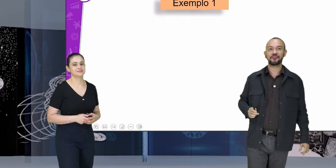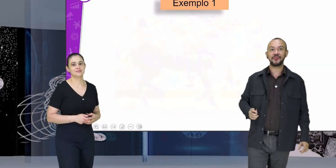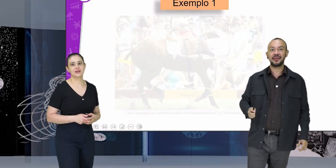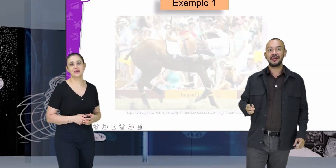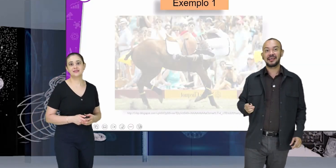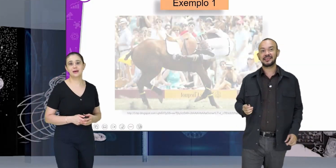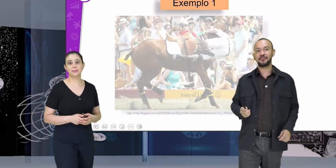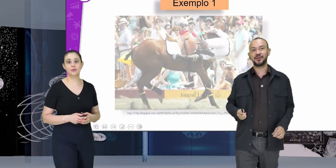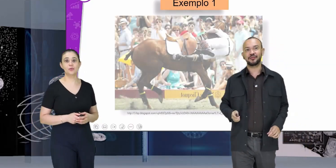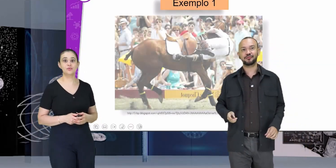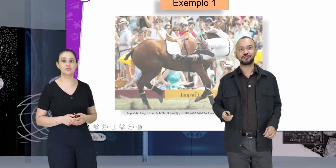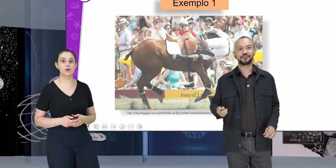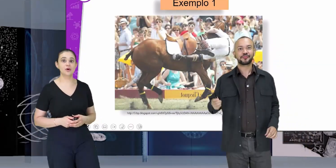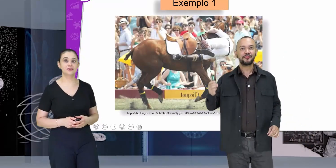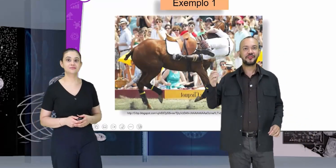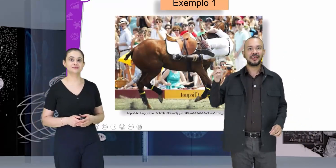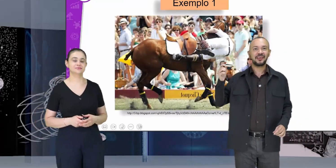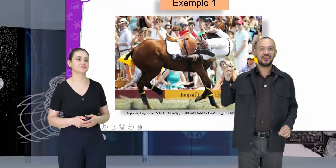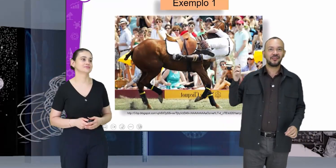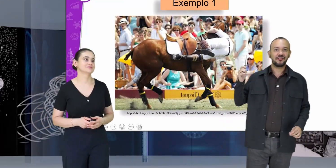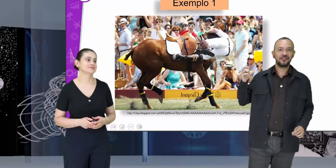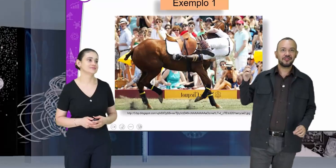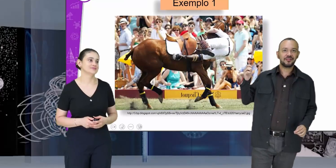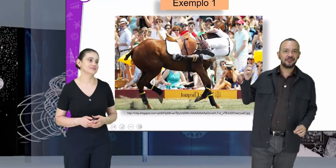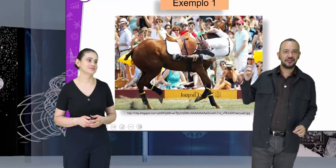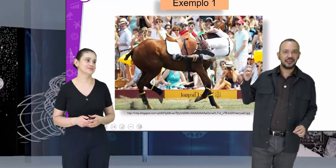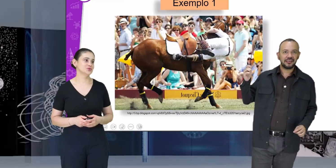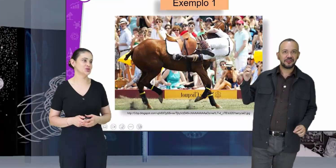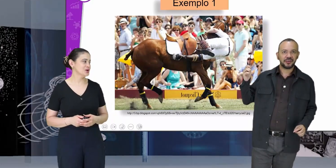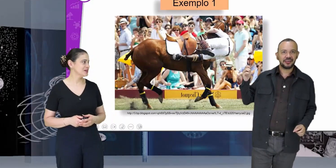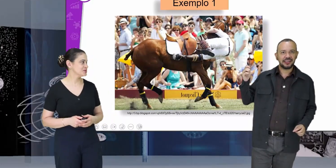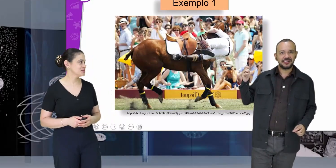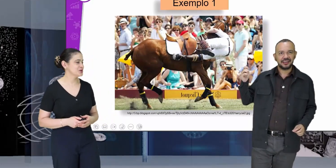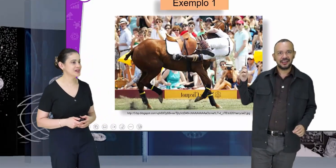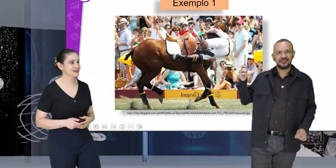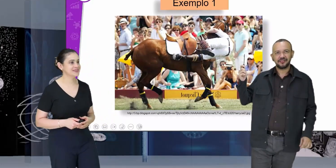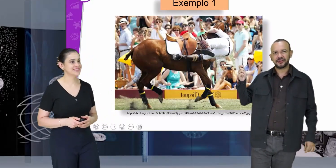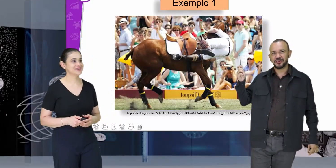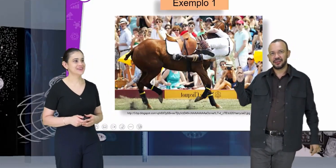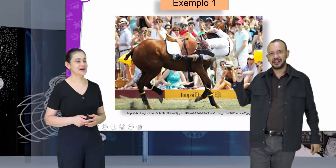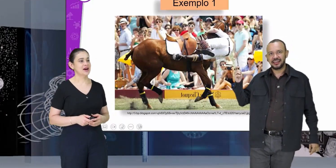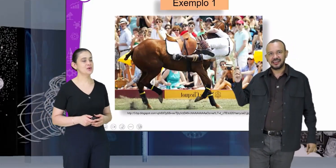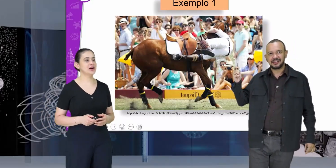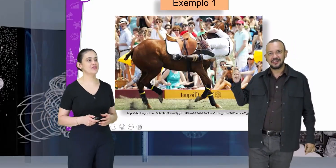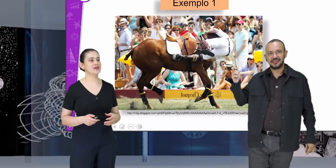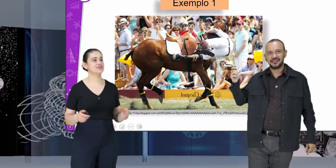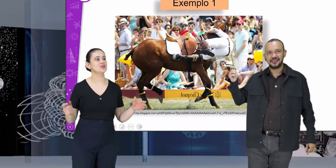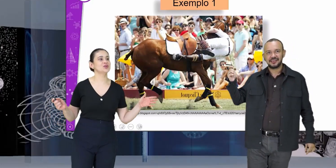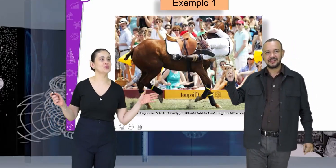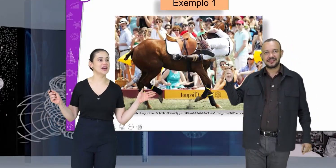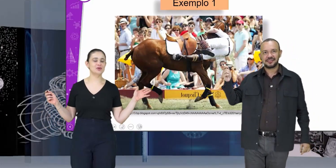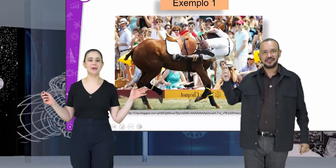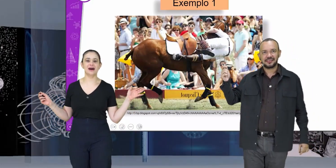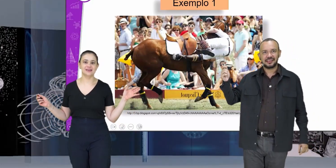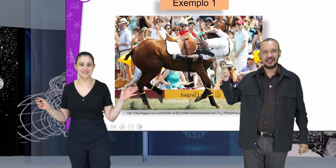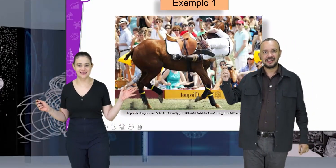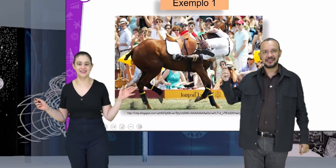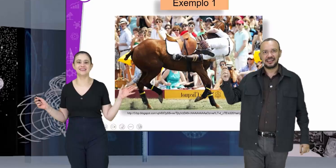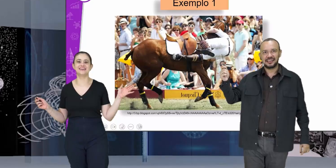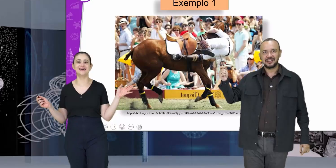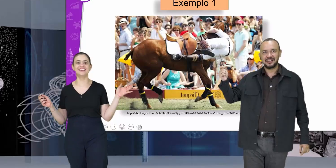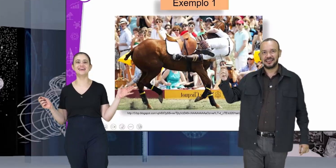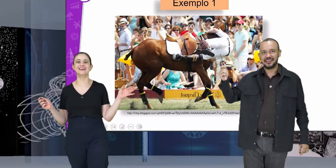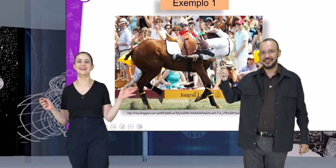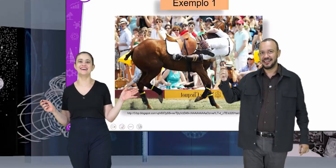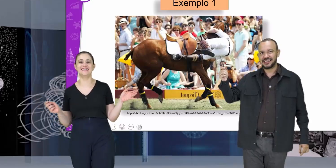lá. Exemplo 1, um jockey? Um jockey, né? Aí o cavalo falou, não quero mais. Isso.